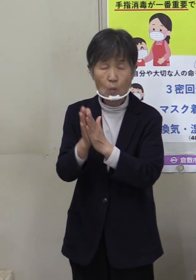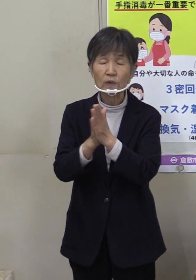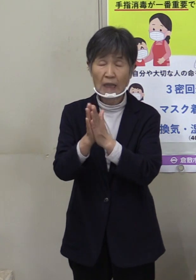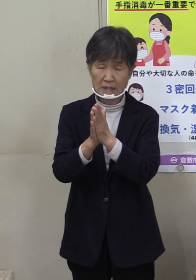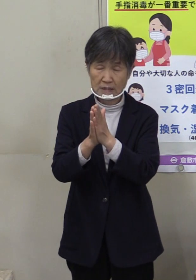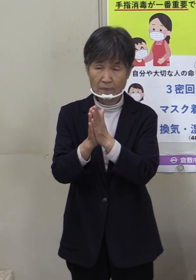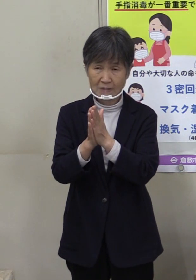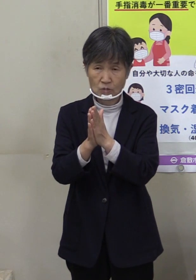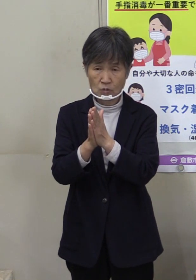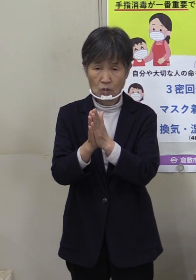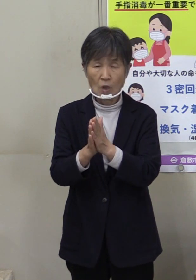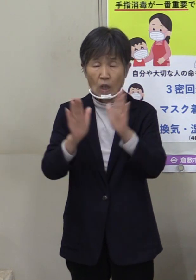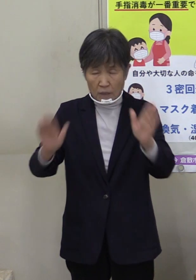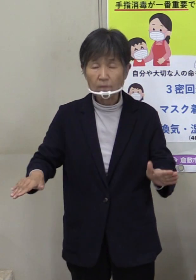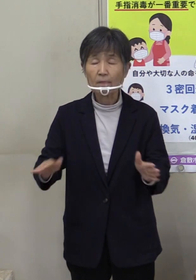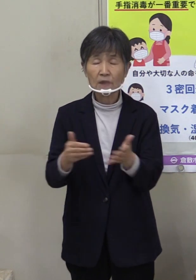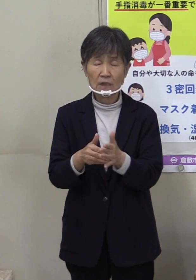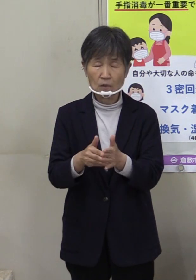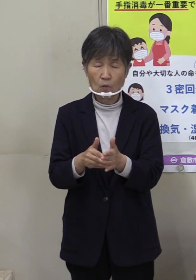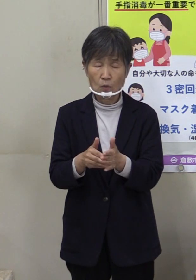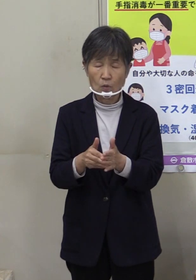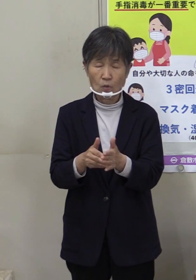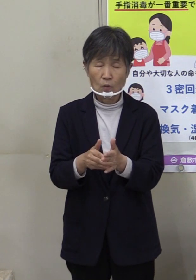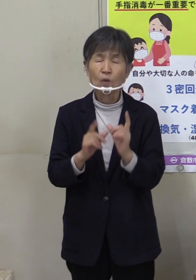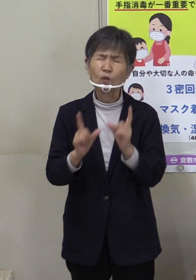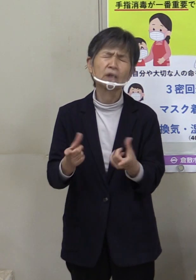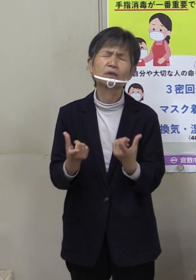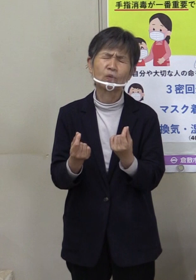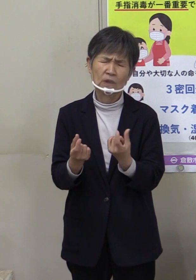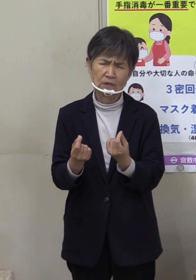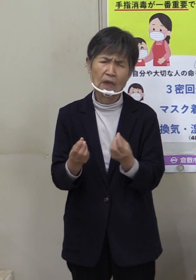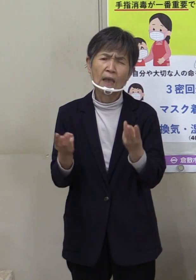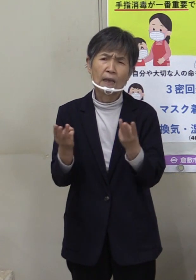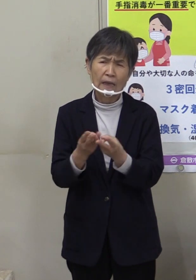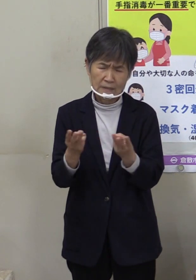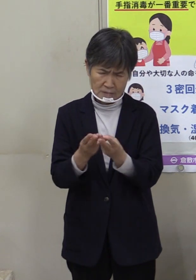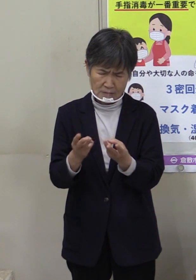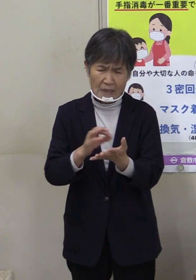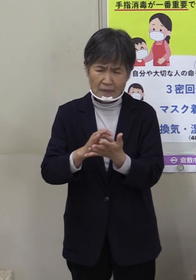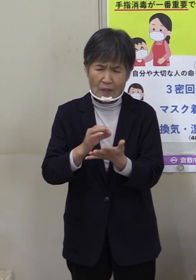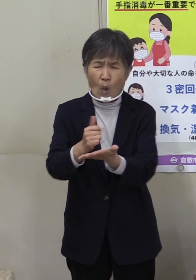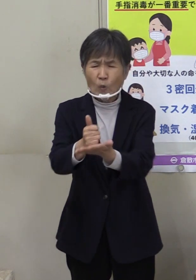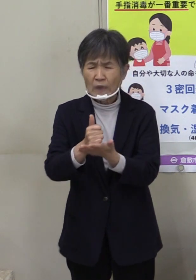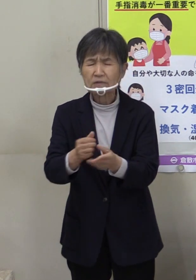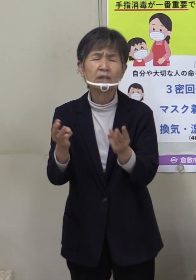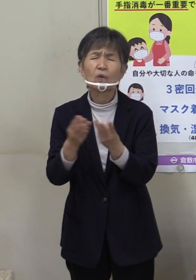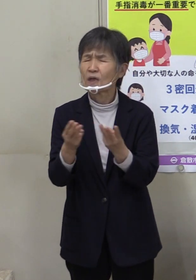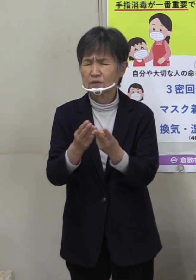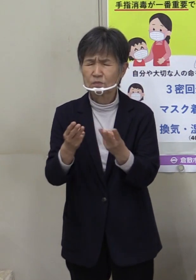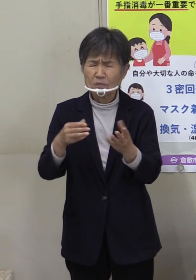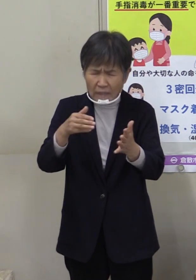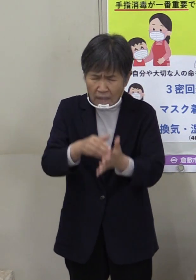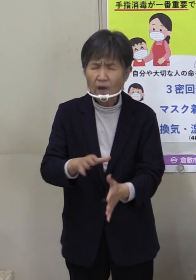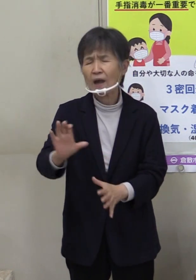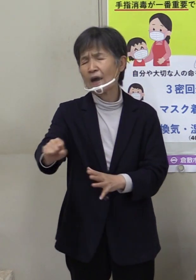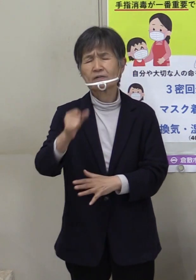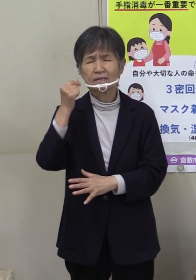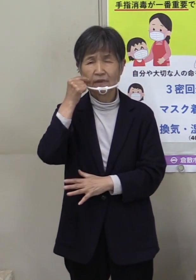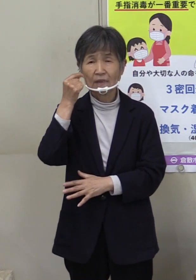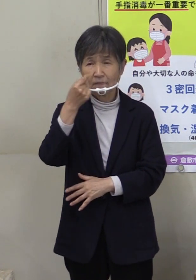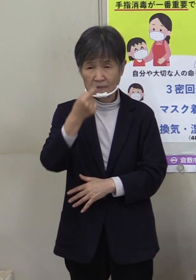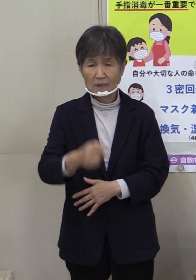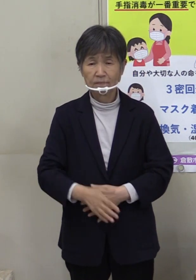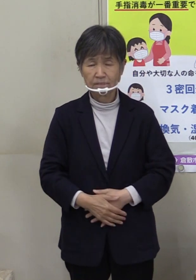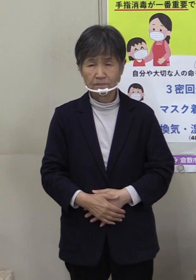ているというのが今までの答えだと同じで、数そのものは利用者の数まではこちらとしては把握はできておりません。